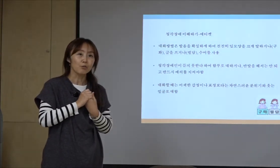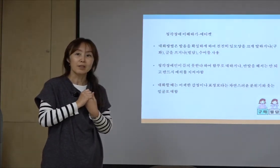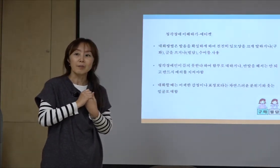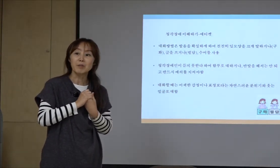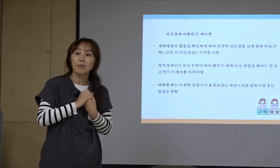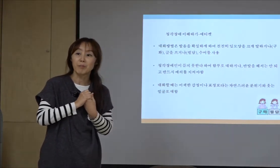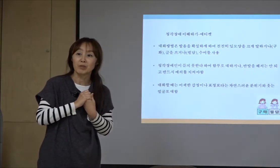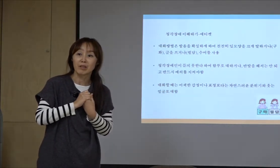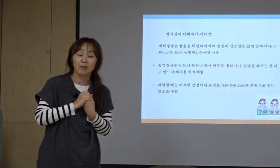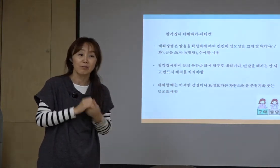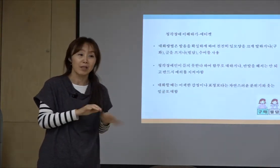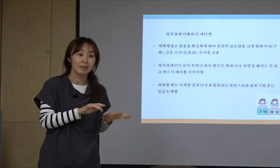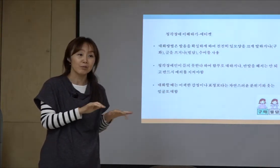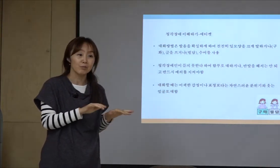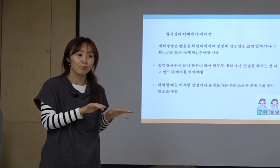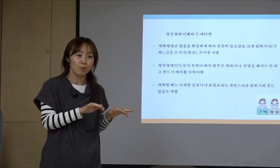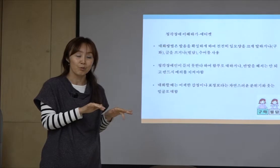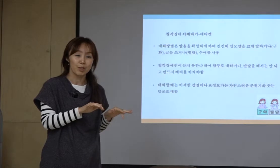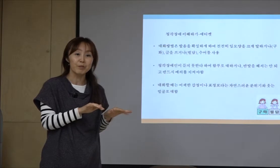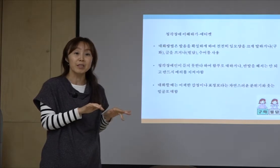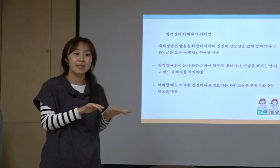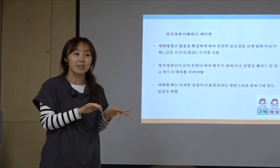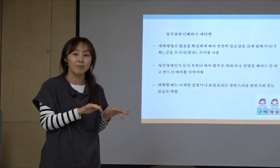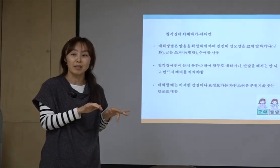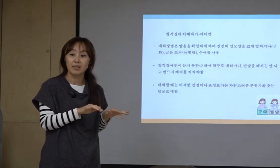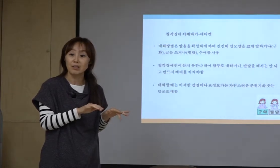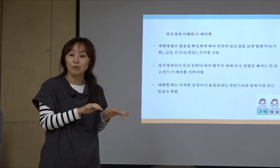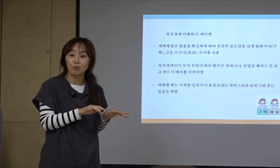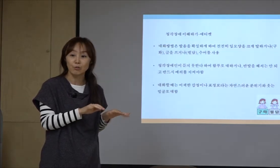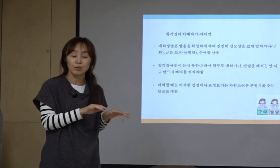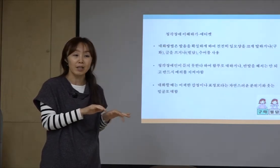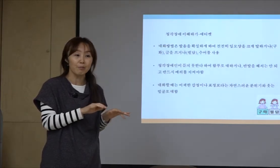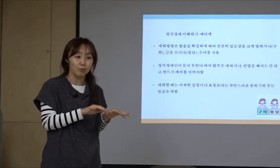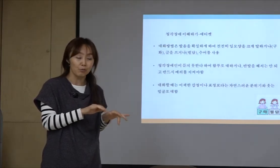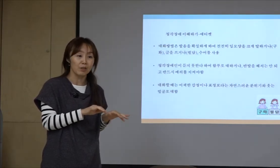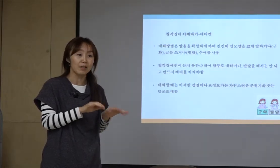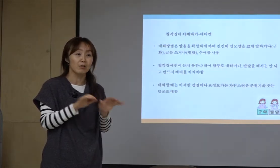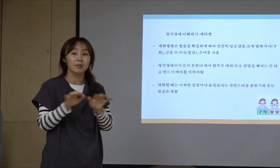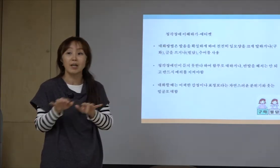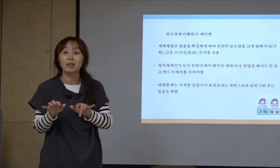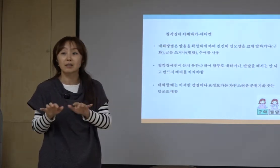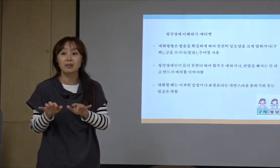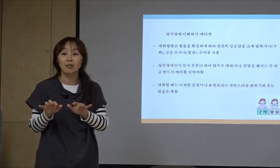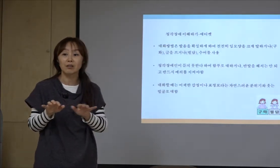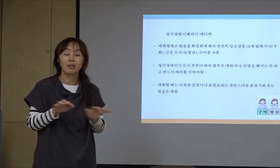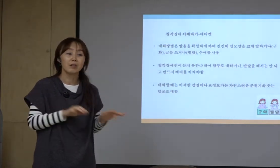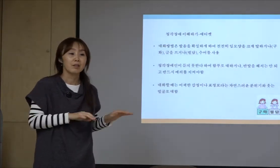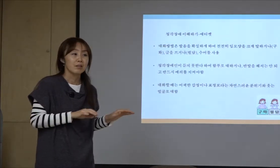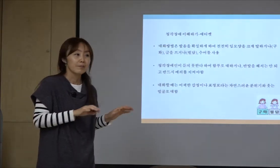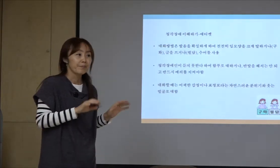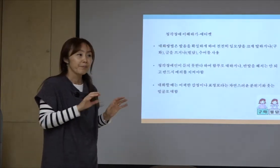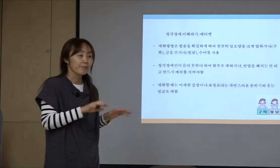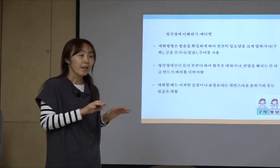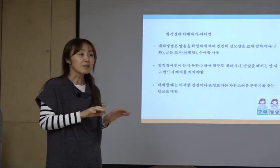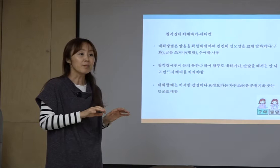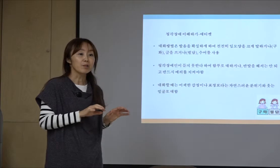한 30만 명 돼요. 뭐 쉽지는 않지만 한 2년 정도 사이버를 하던 대학을 하던 학점을